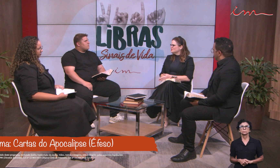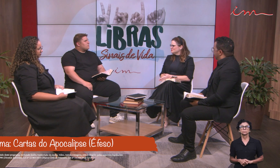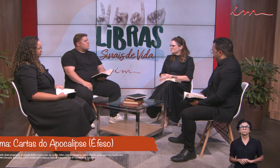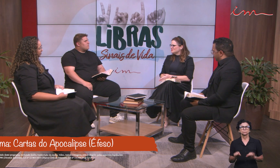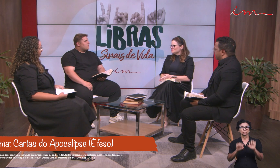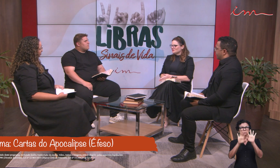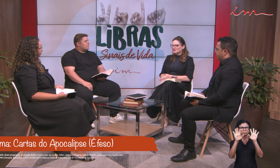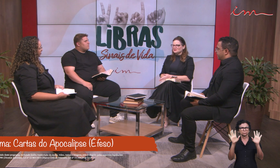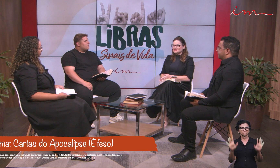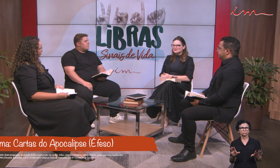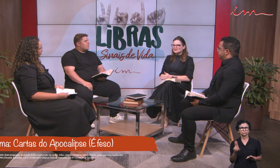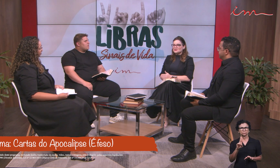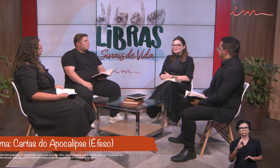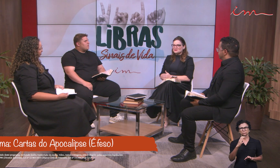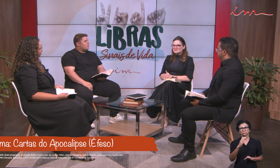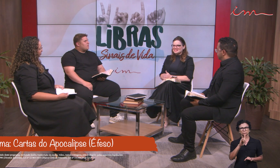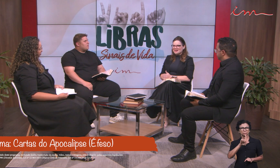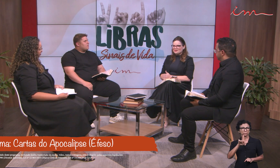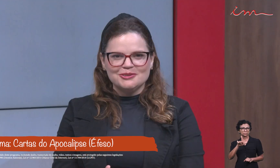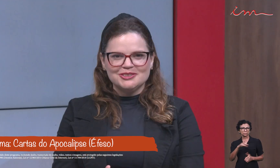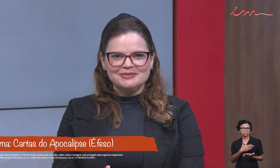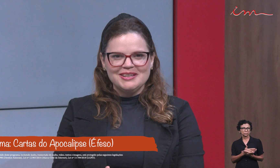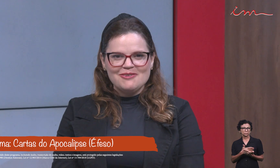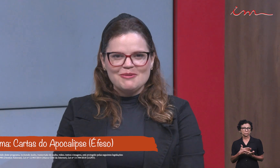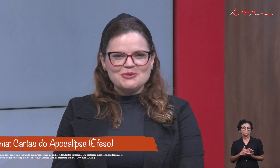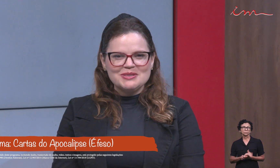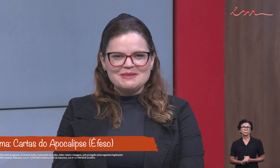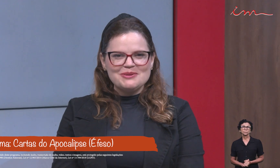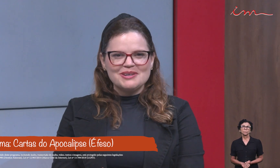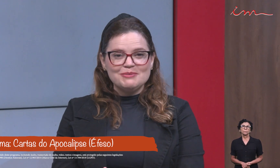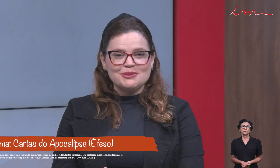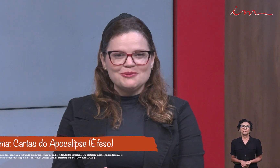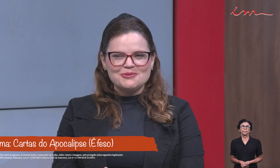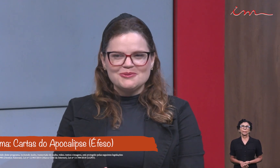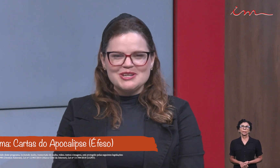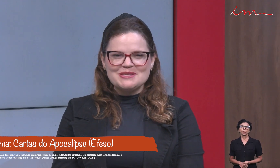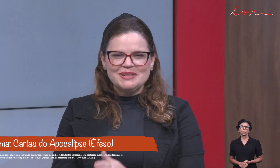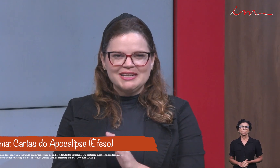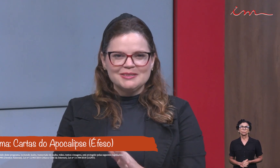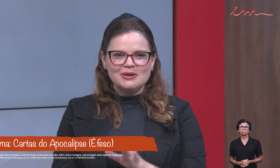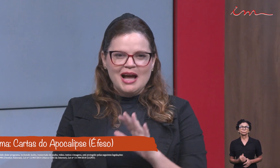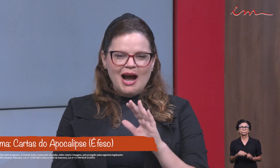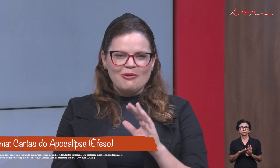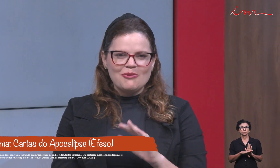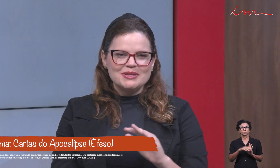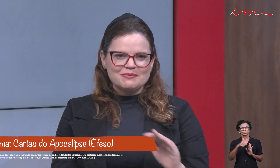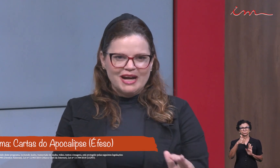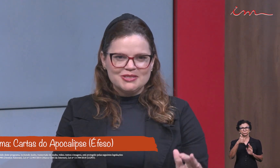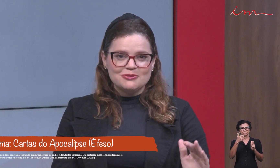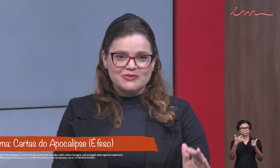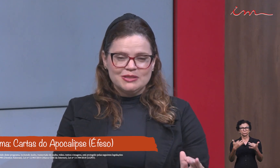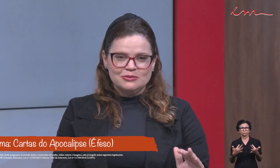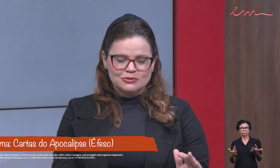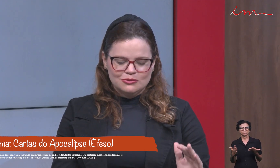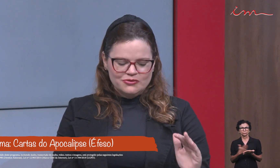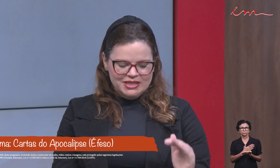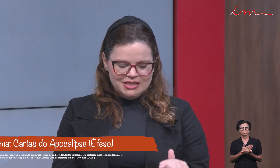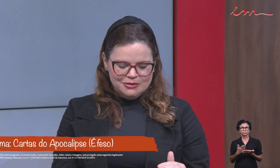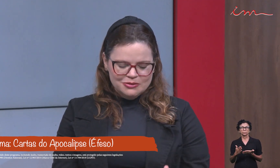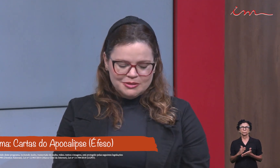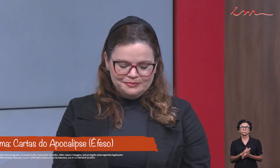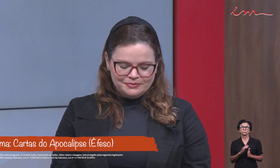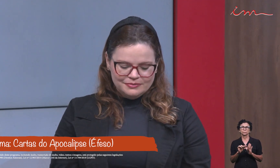clara, utilizando os classificadores. Então, nós vamos começar hoje, vamos começar pelo capítulo 1, explicando algumas partes